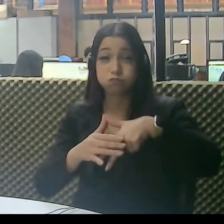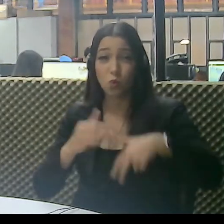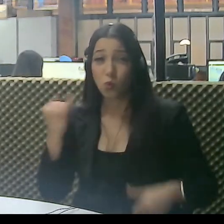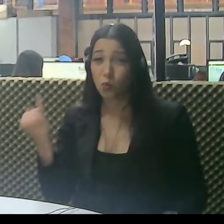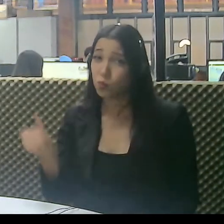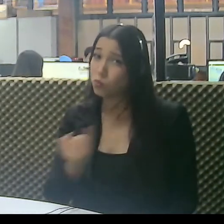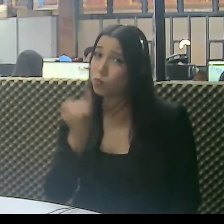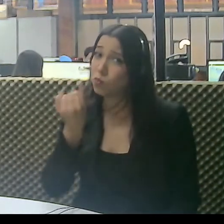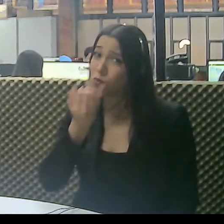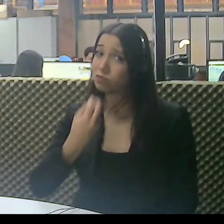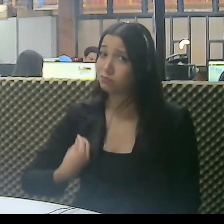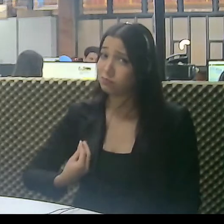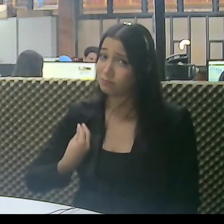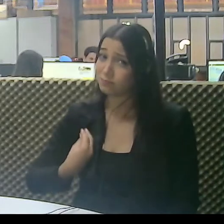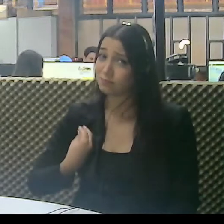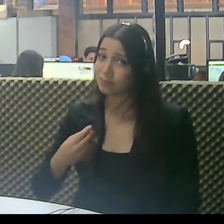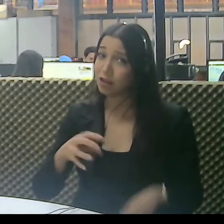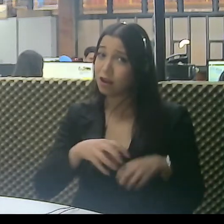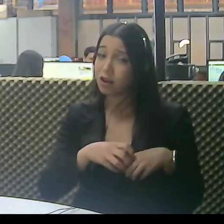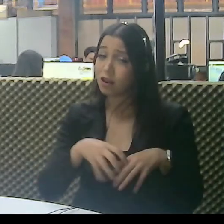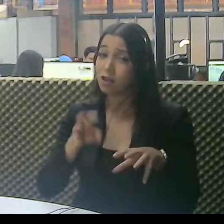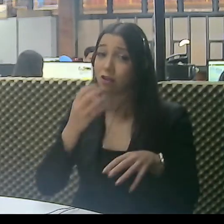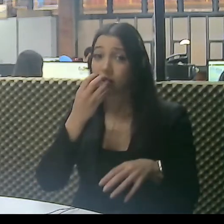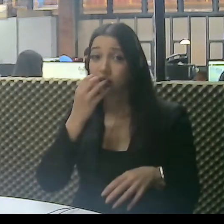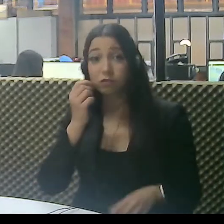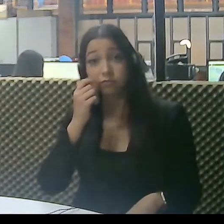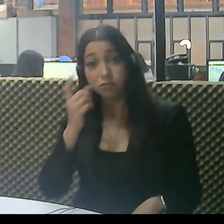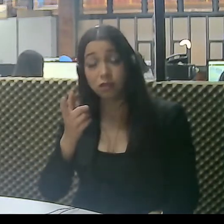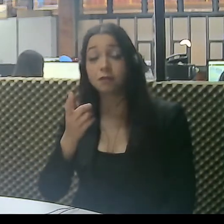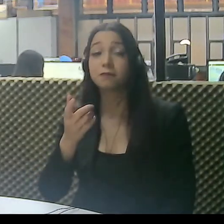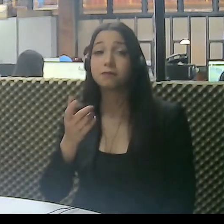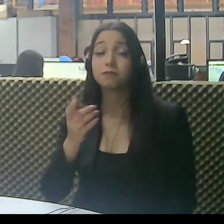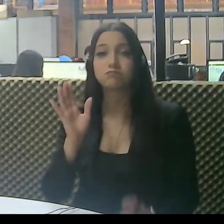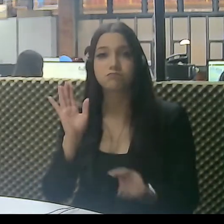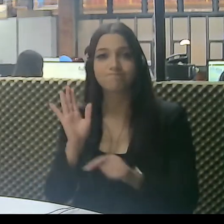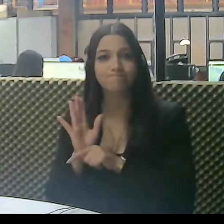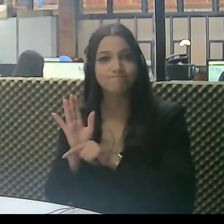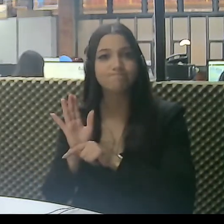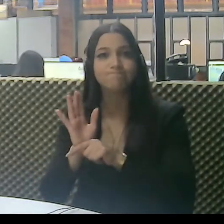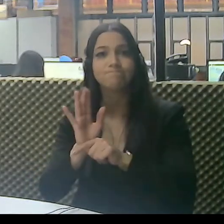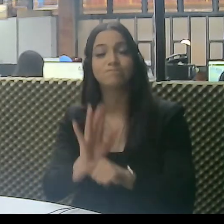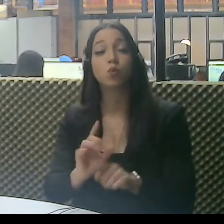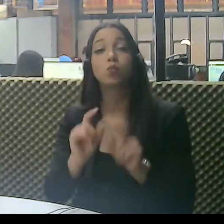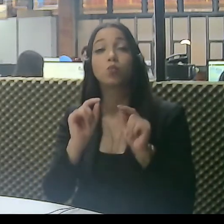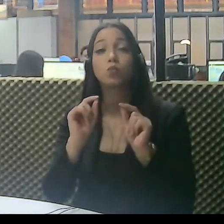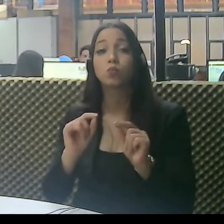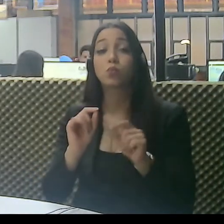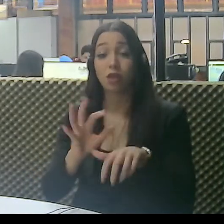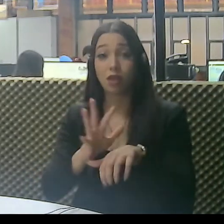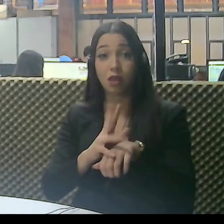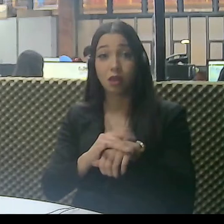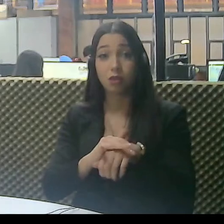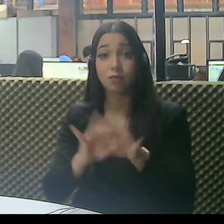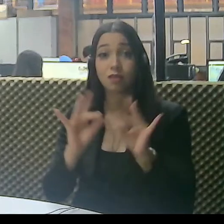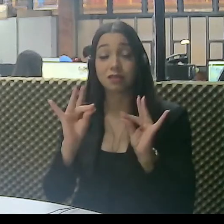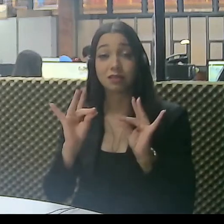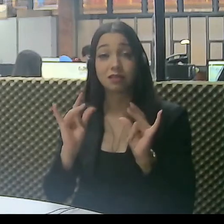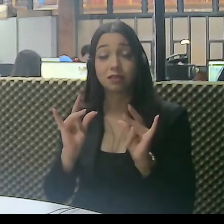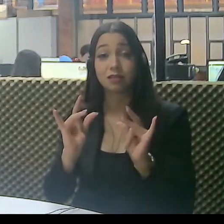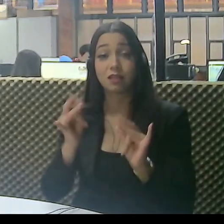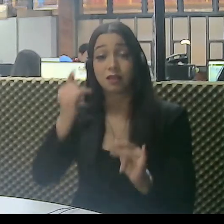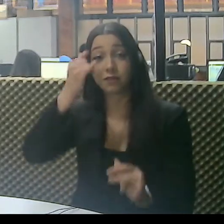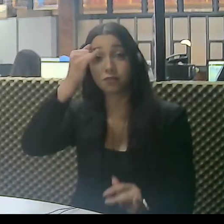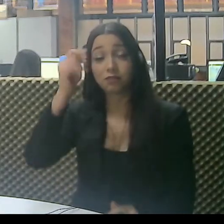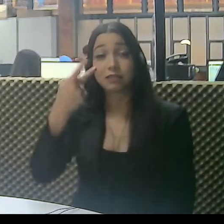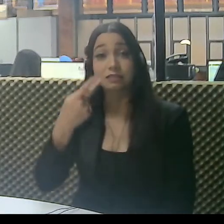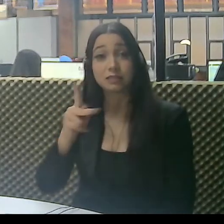você compareça levando o seu animal, você estará contribuindo para que essa doença esteja longe do